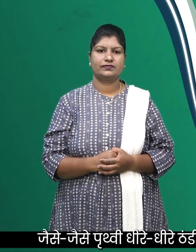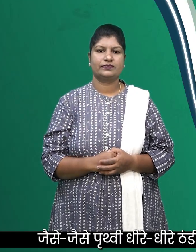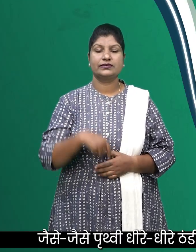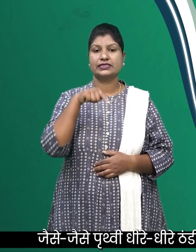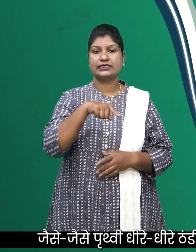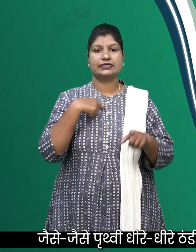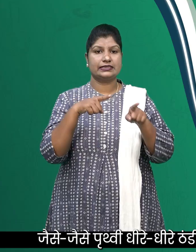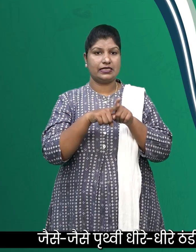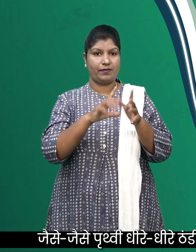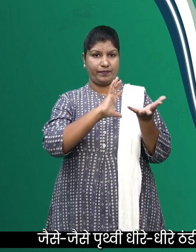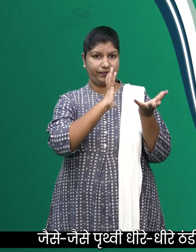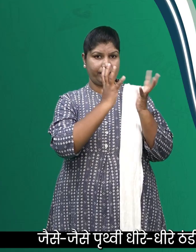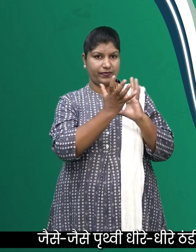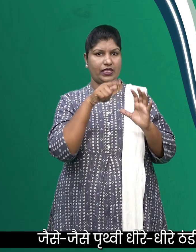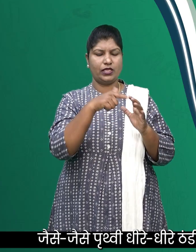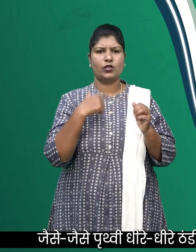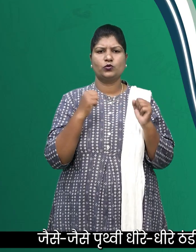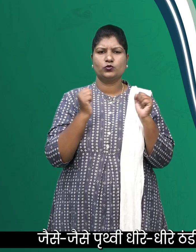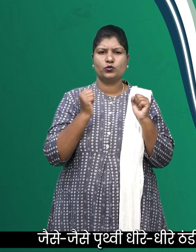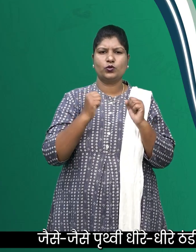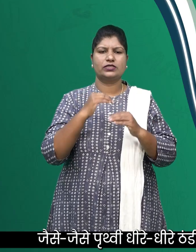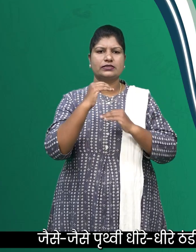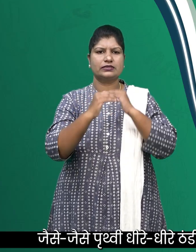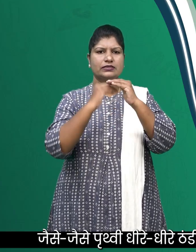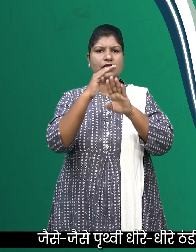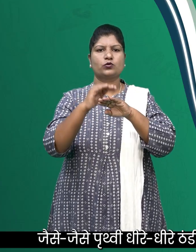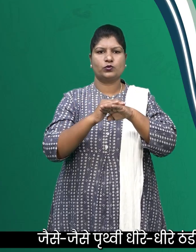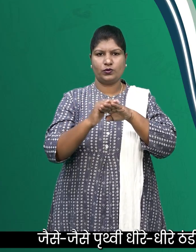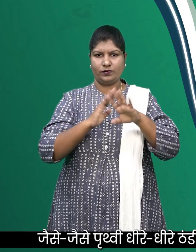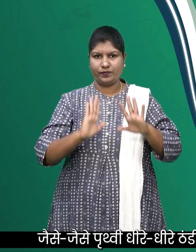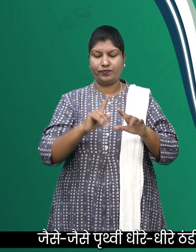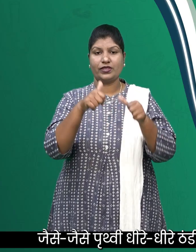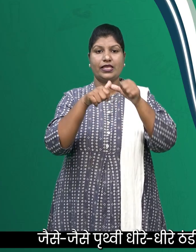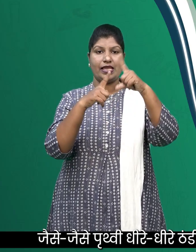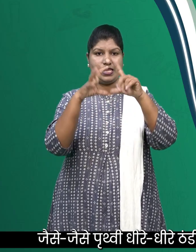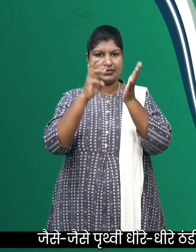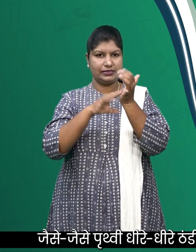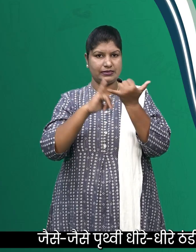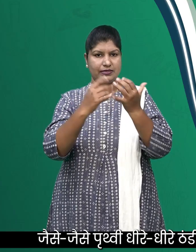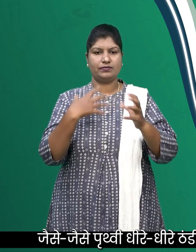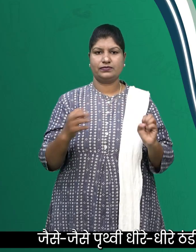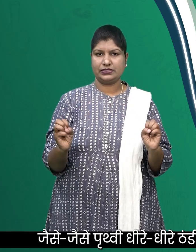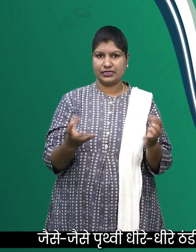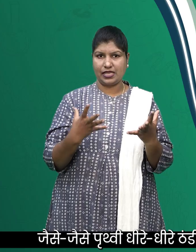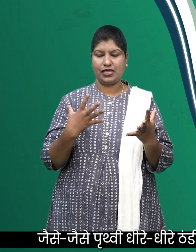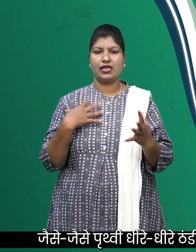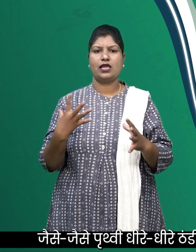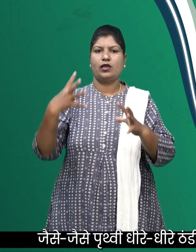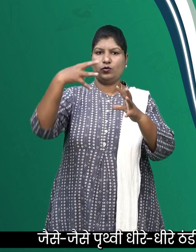जैसे जैसे पृथ्वी धीरे धीरे ठंडी होने लगी, परमाणु अणुओं का निर्माण करने